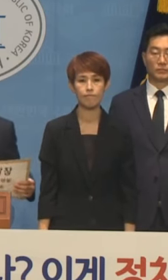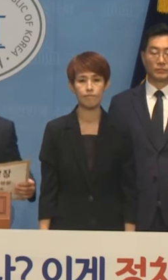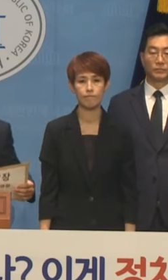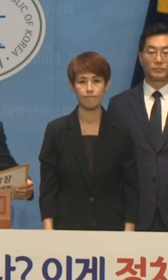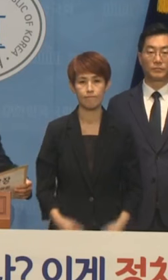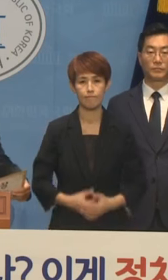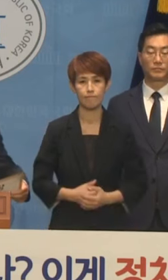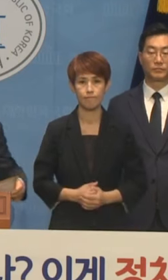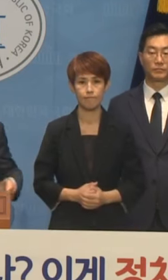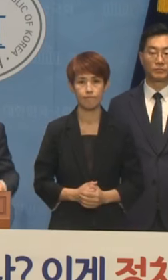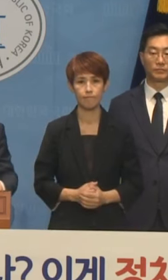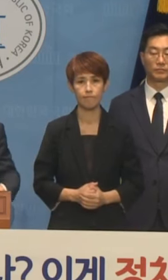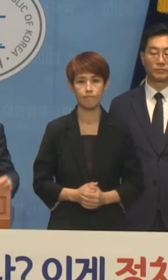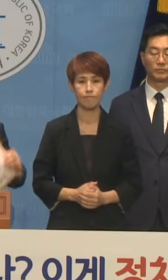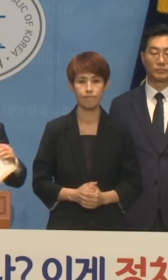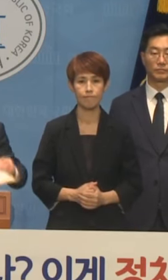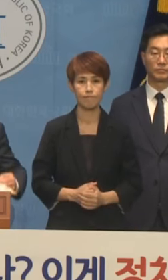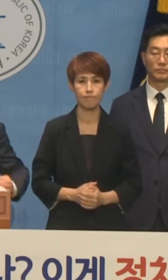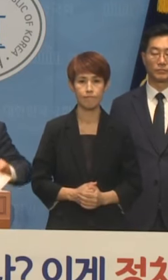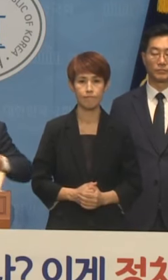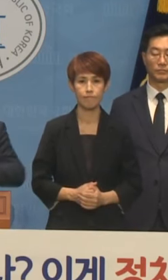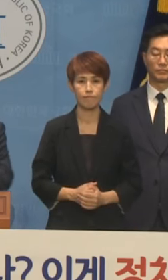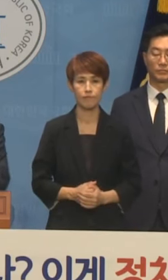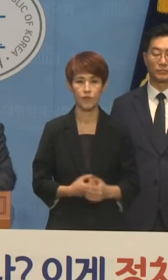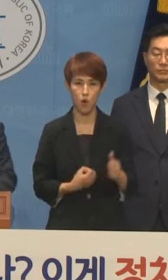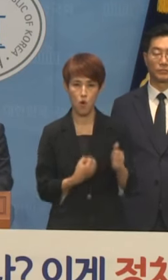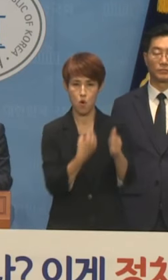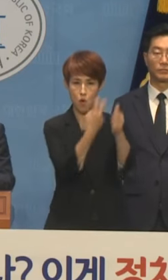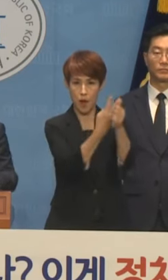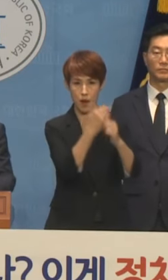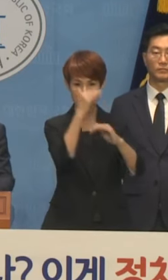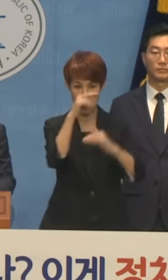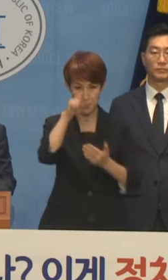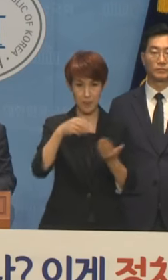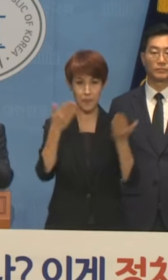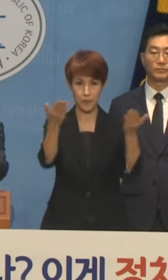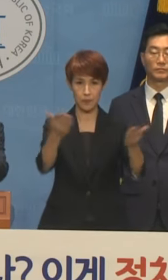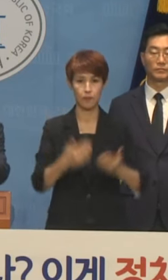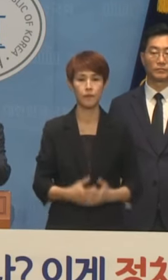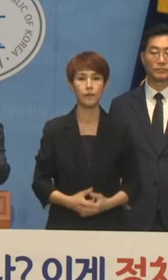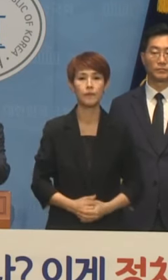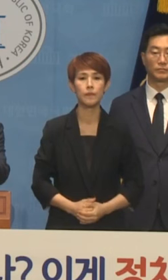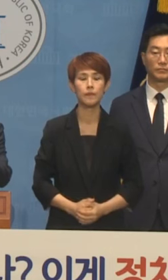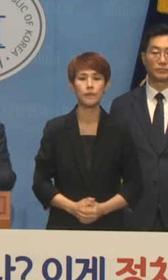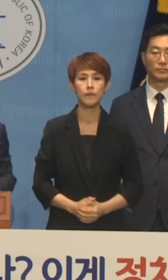네, 그럼 이어서 고발 기자회견문을 낭독하도록 하겠습니다.